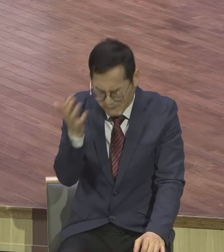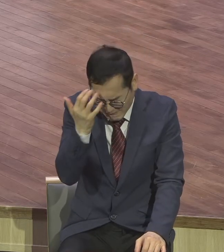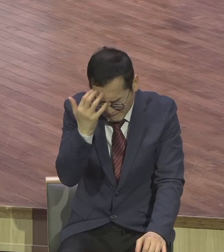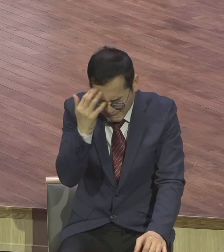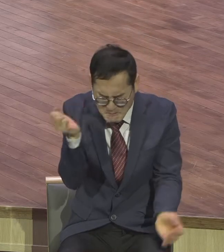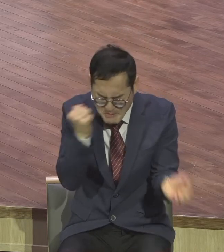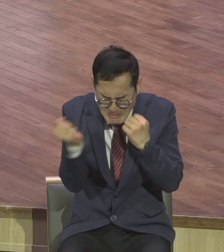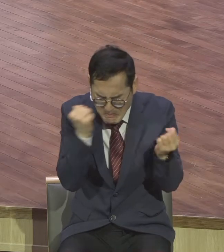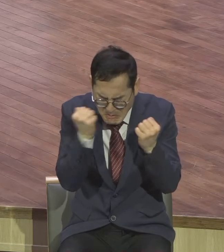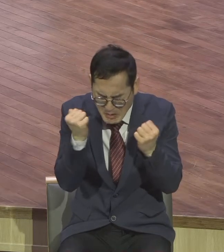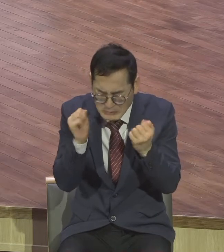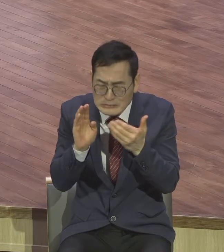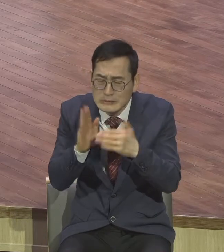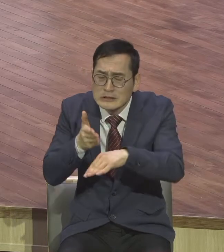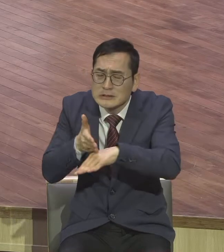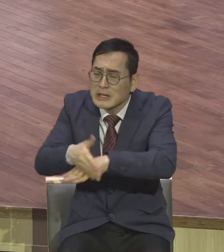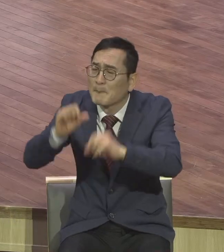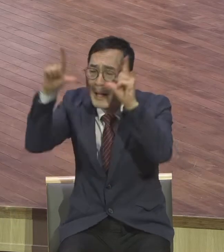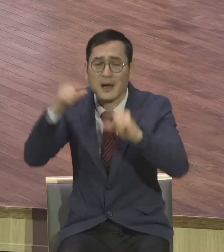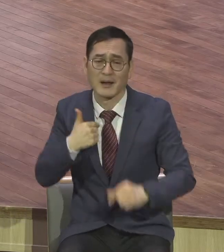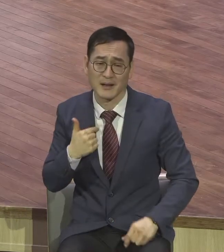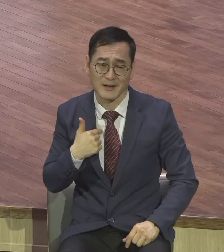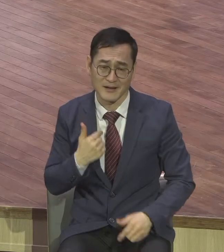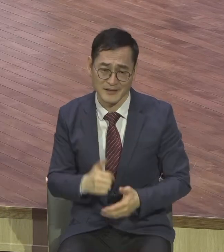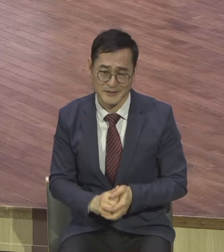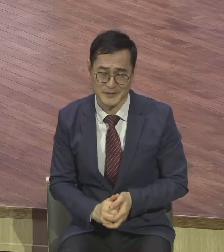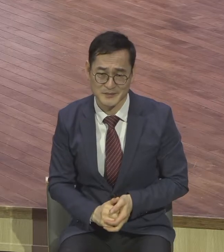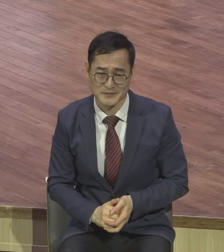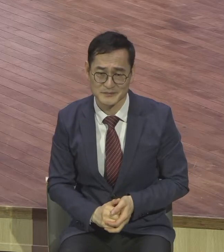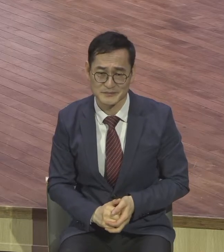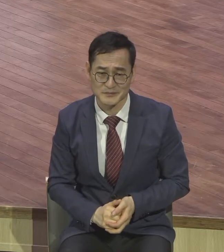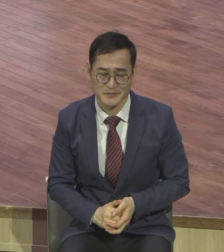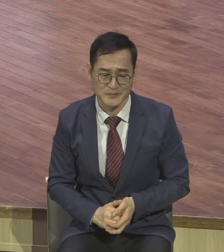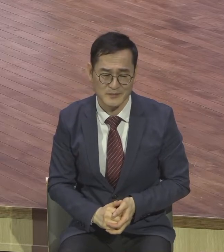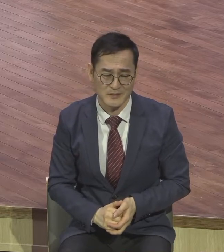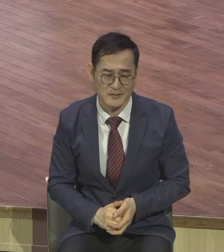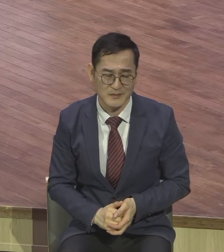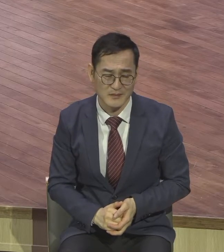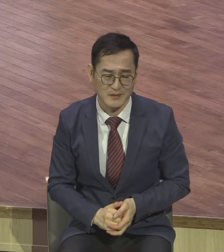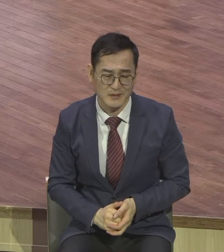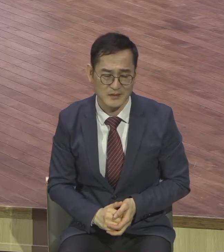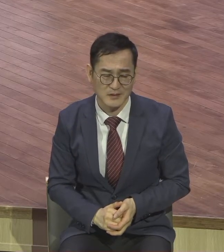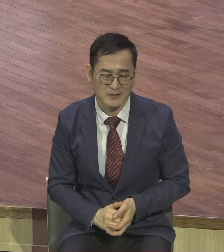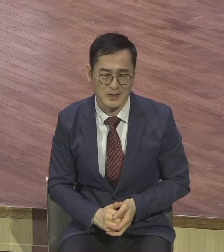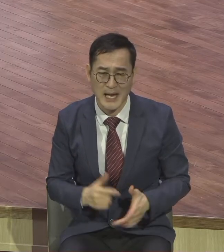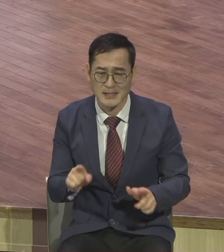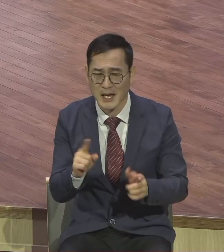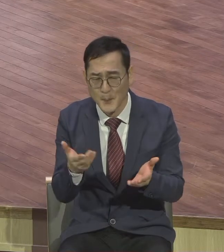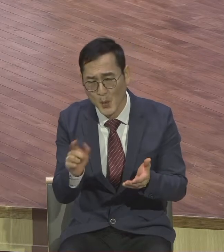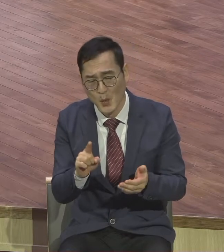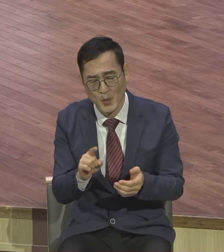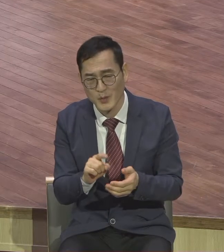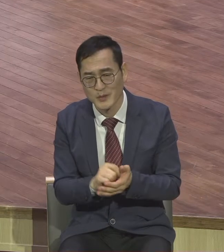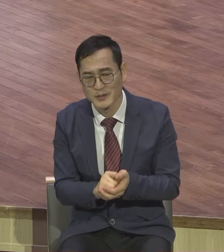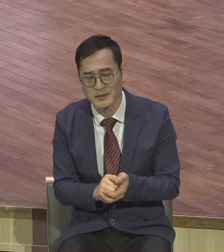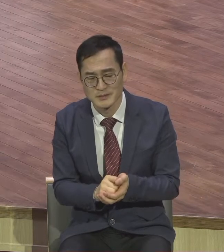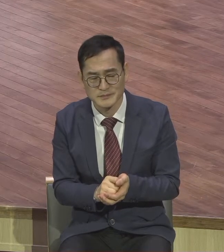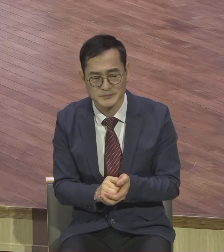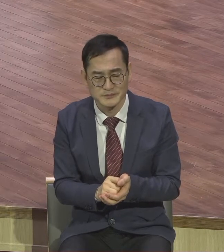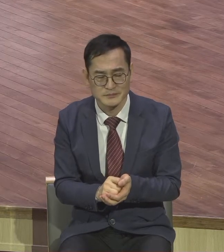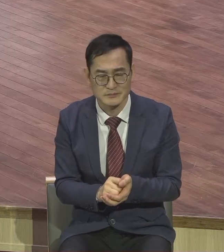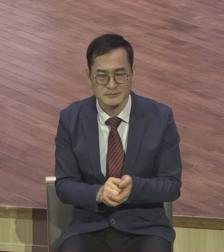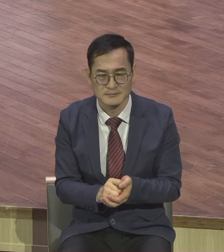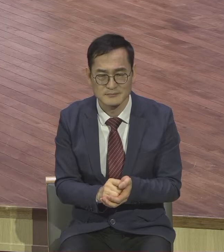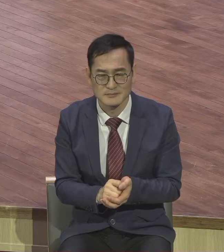뭐 일을 열심히 하고 교회에서 할 뭐 평신도도 해도 힘들었거든요 부담됐거든요 근데 이 딱 담당